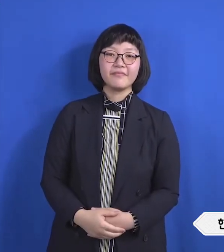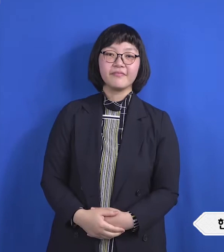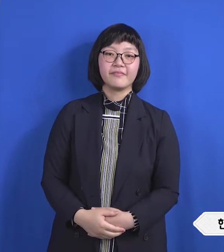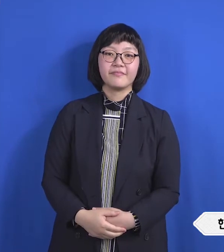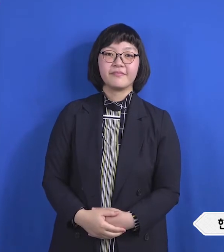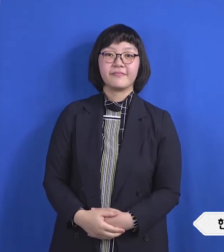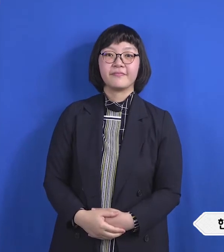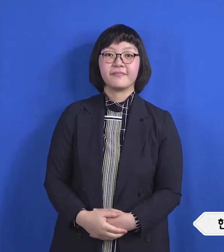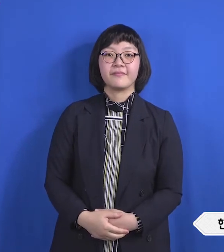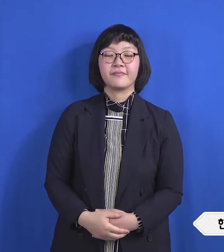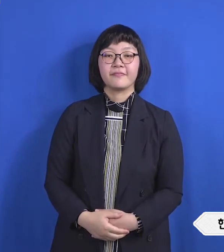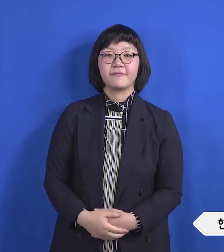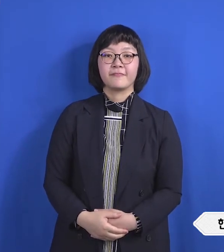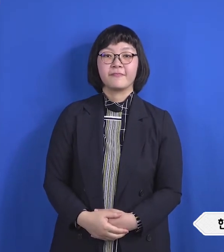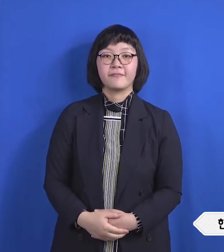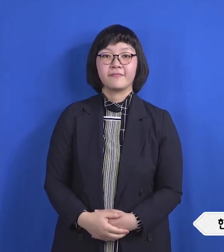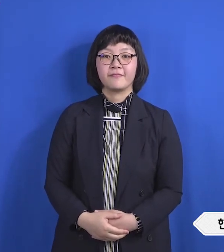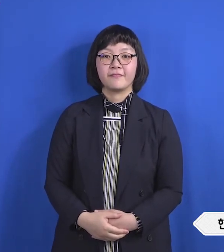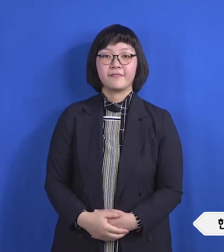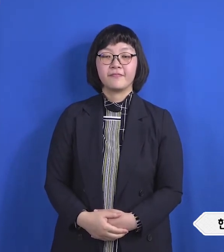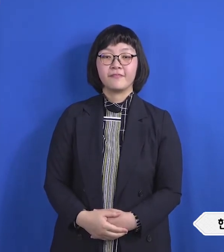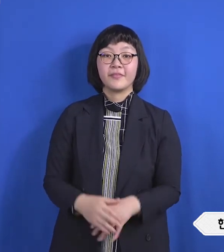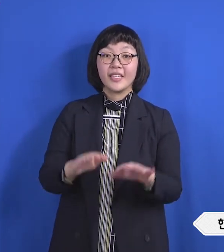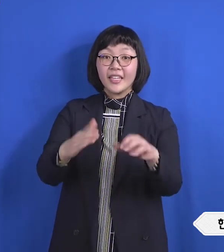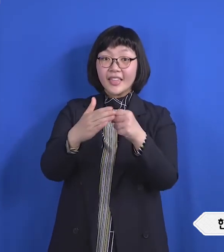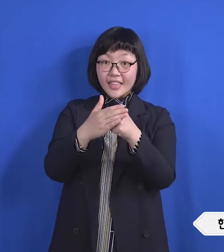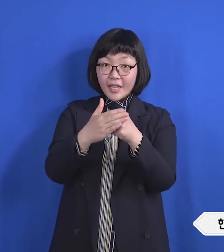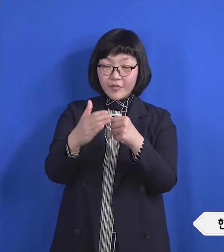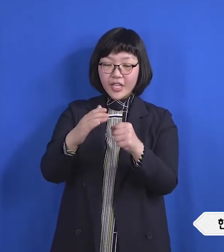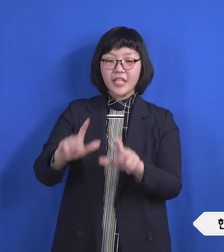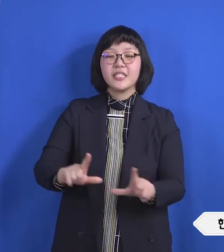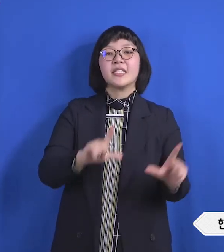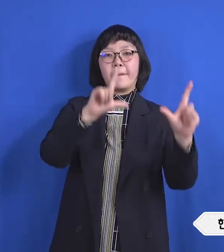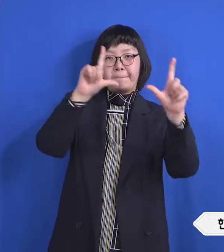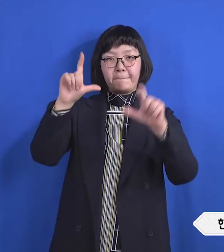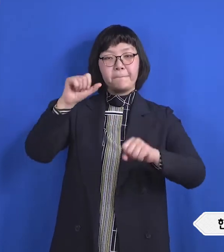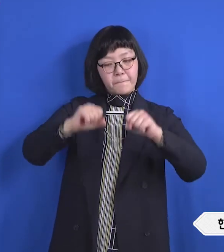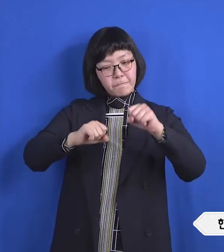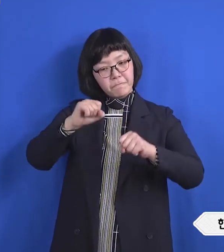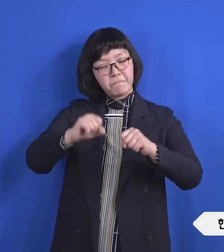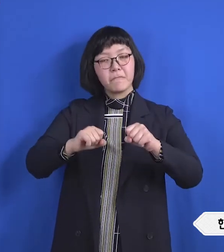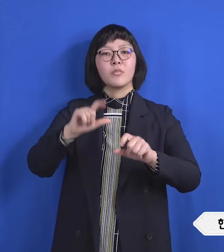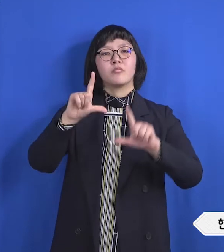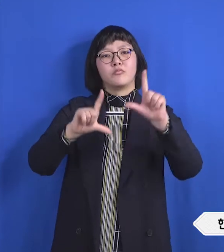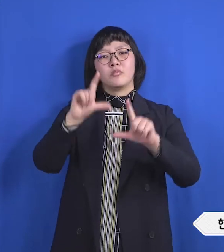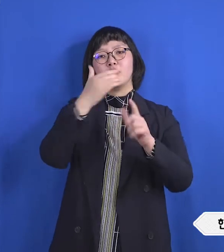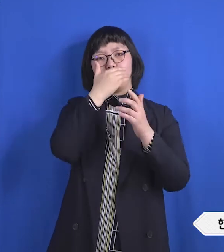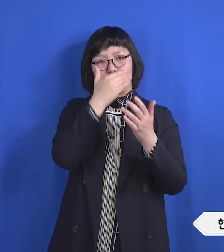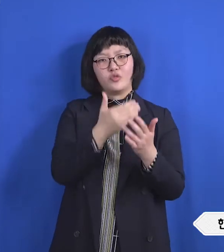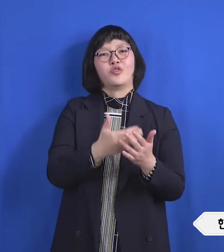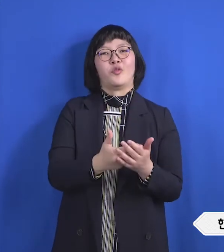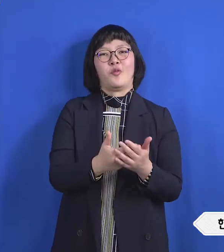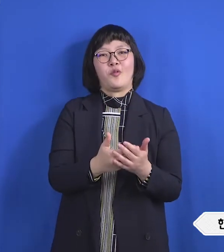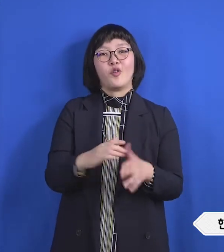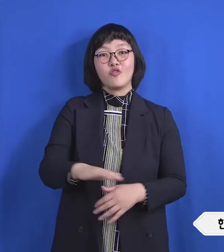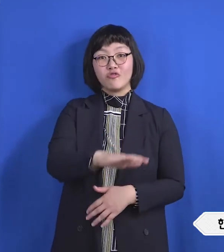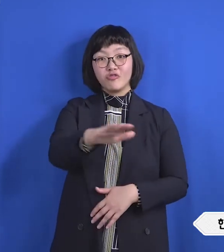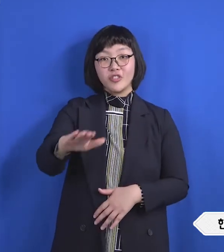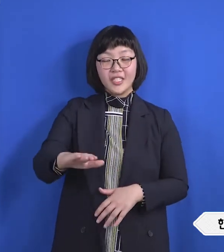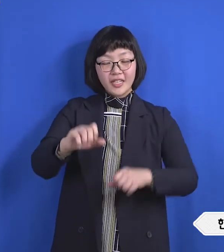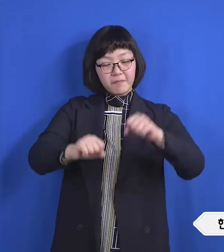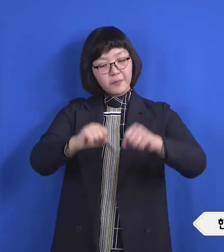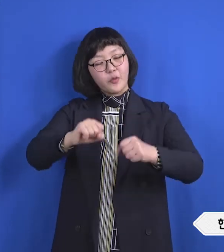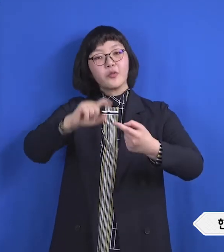과언이 아닌 것이죠. 그래서 삶이 중요합니다. 우리는 삶을 따라서 심판을 받기